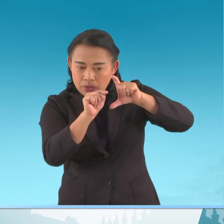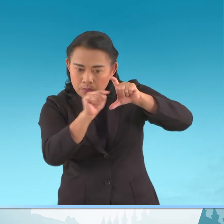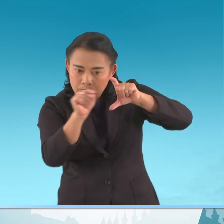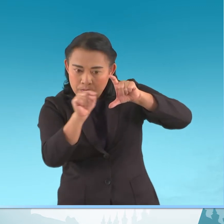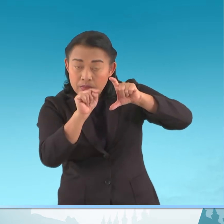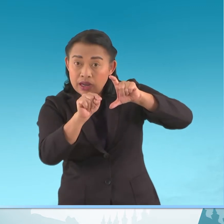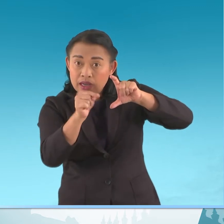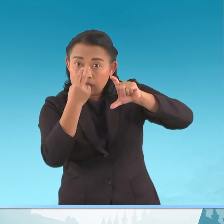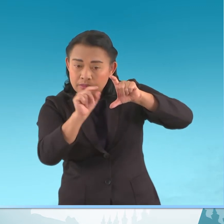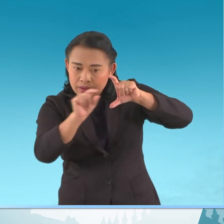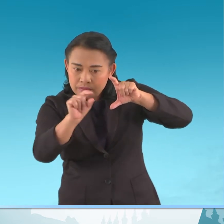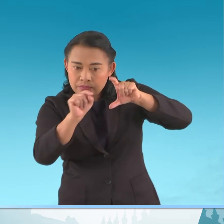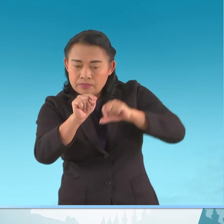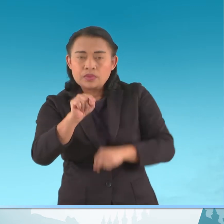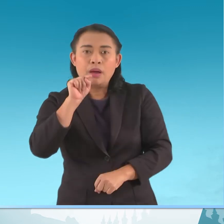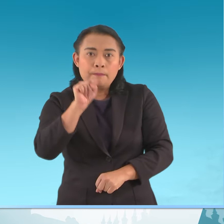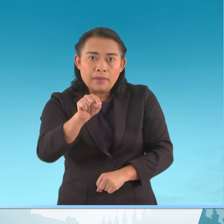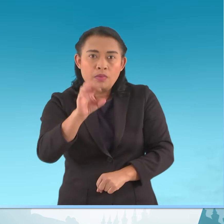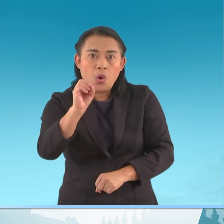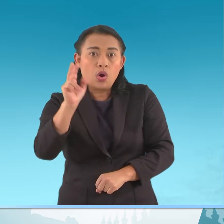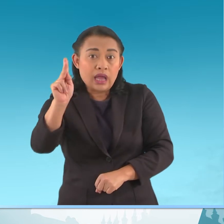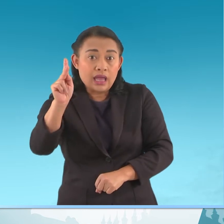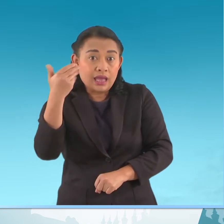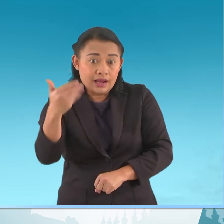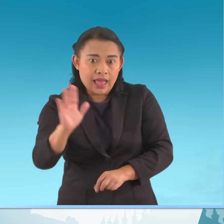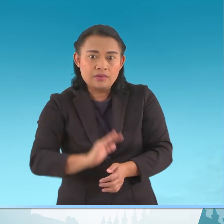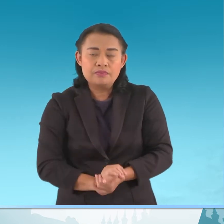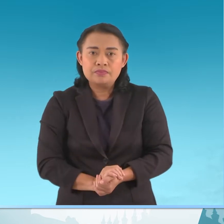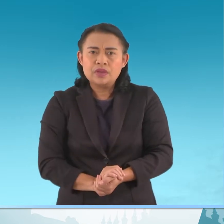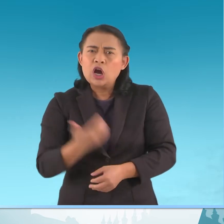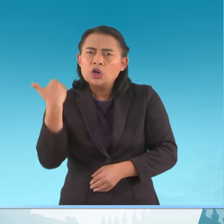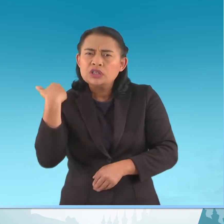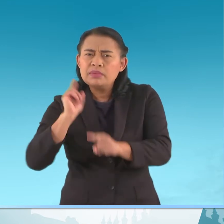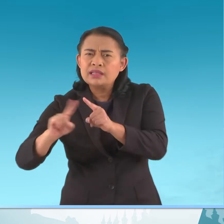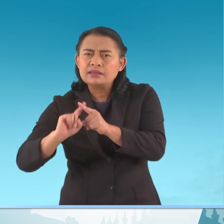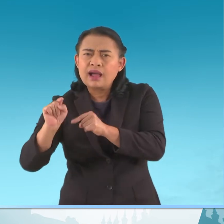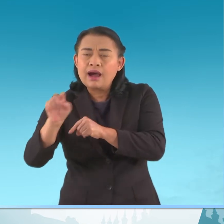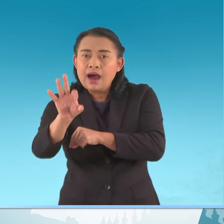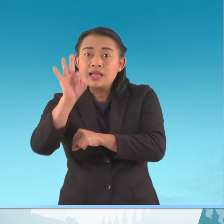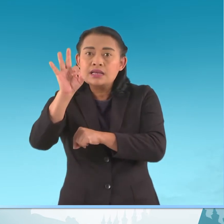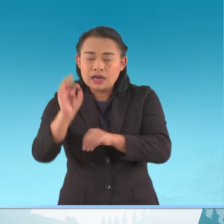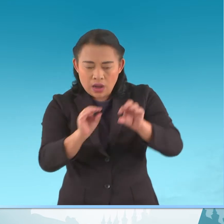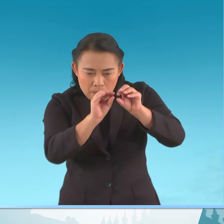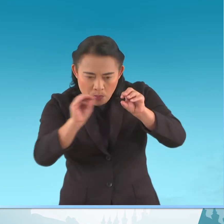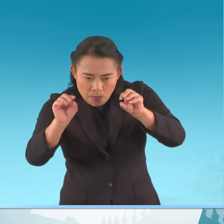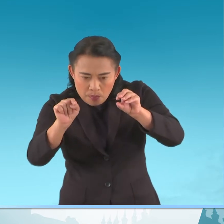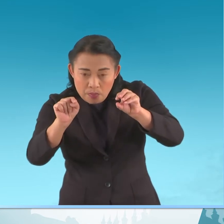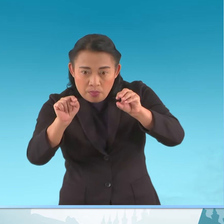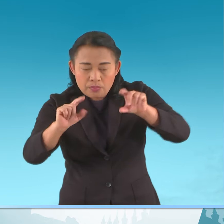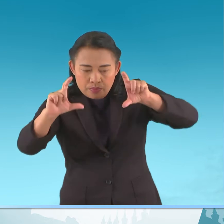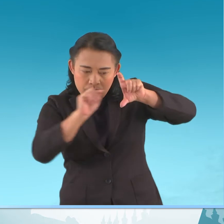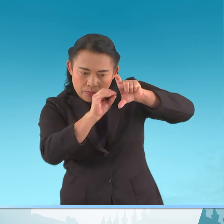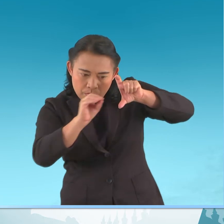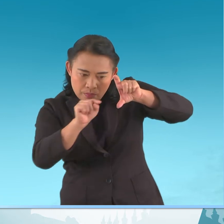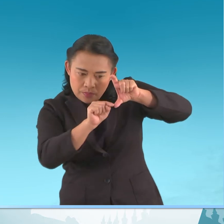เลื่อนนะสังเกตุว่าตัวนี้นี่คือหมดที่เจอหมดเห็นไหมครับแล้วกด okก็ไปก็จะเห็นว่ามันมีโหมดเยอะแยะหมดนะครับมีหมด